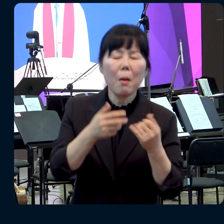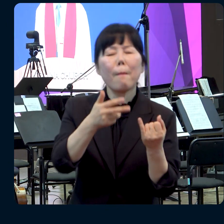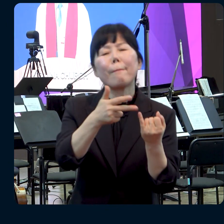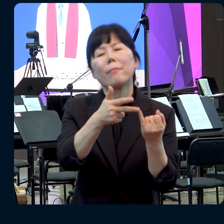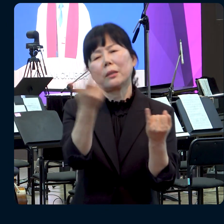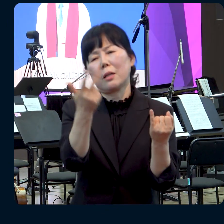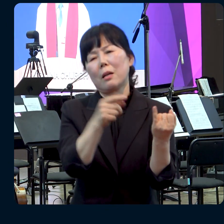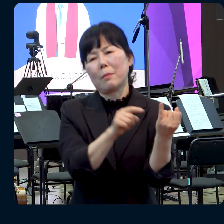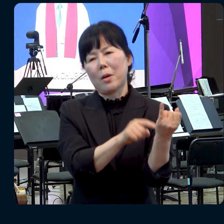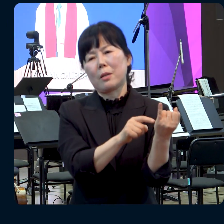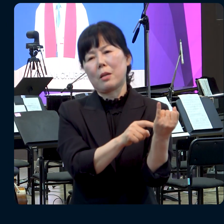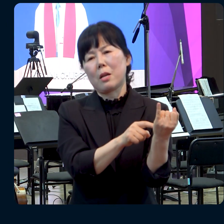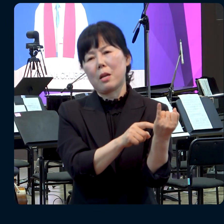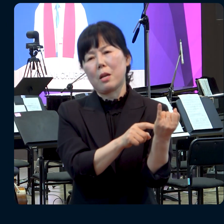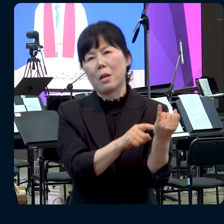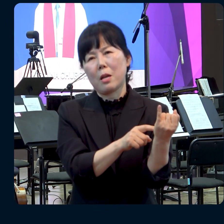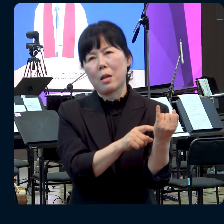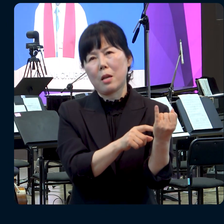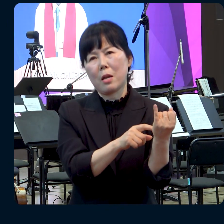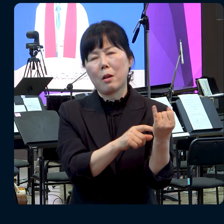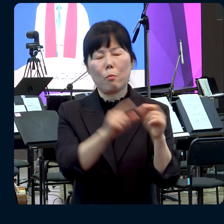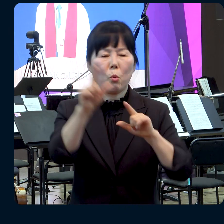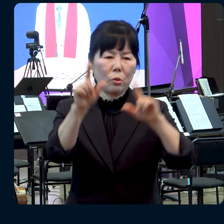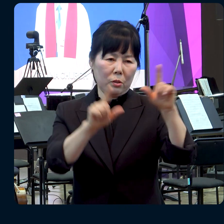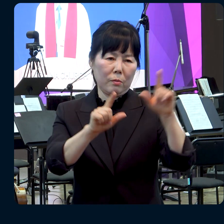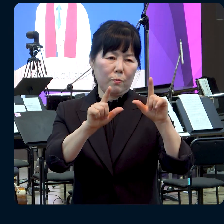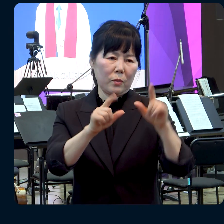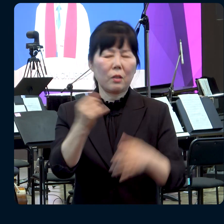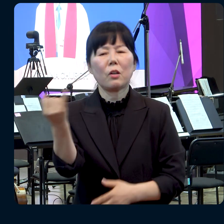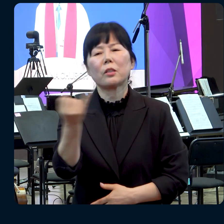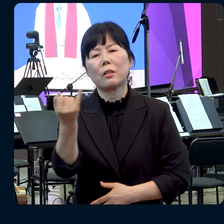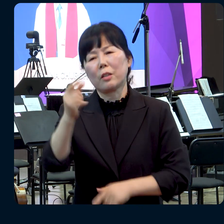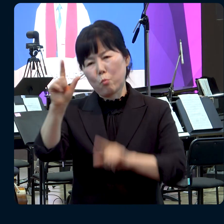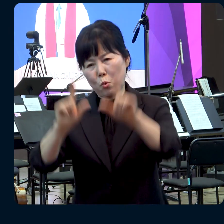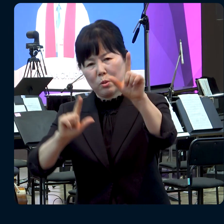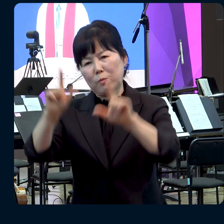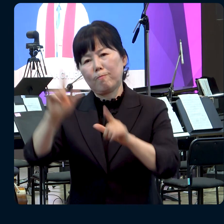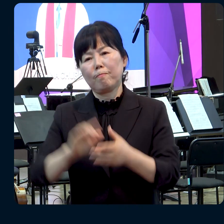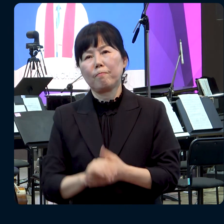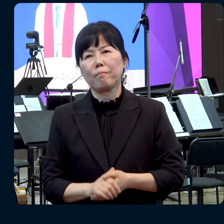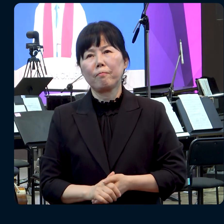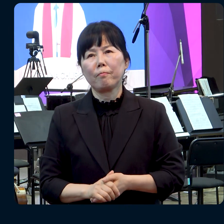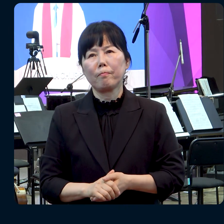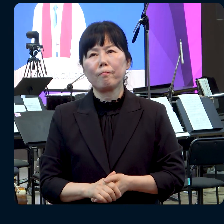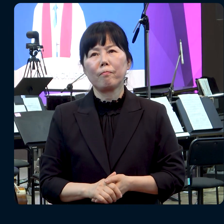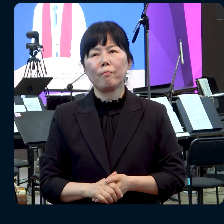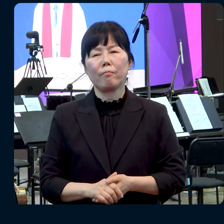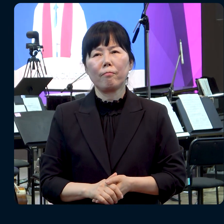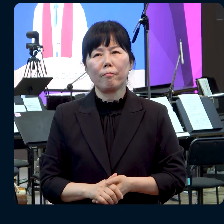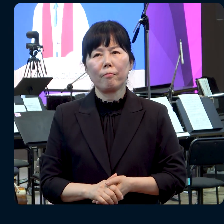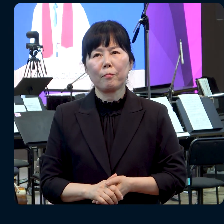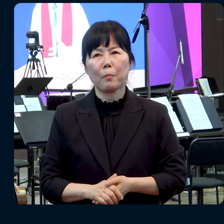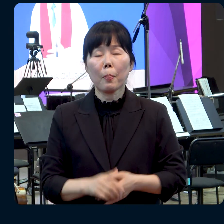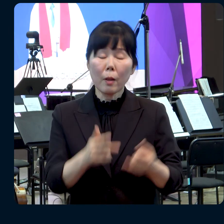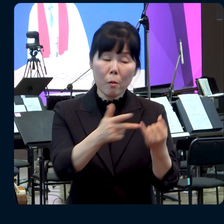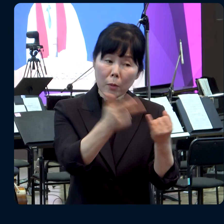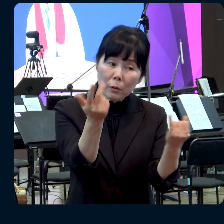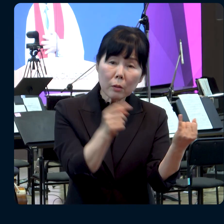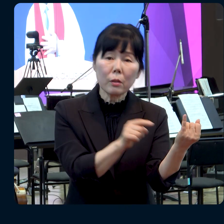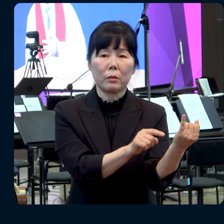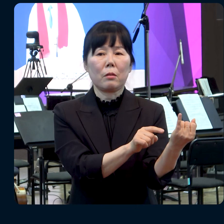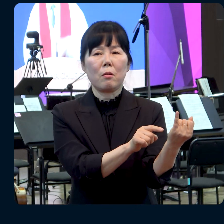마리아였고요, 이것이 바로 여인들이었다 하는 겁니다. 그래서 막달라